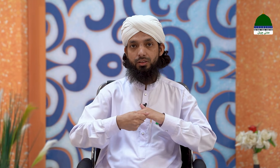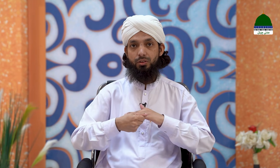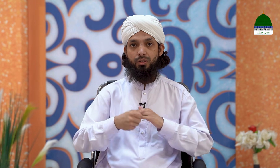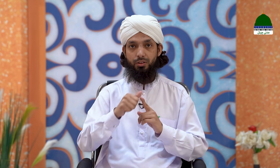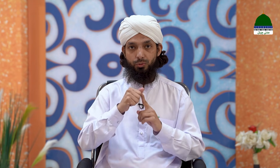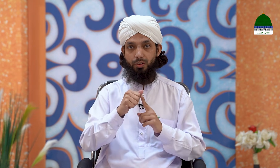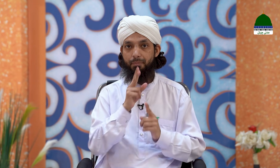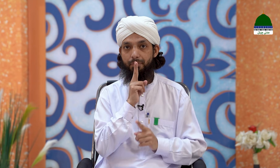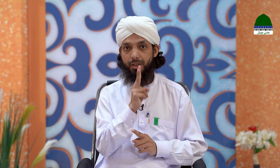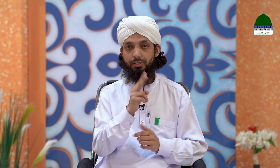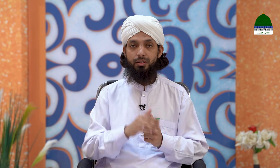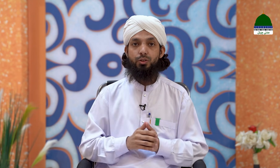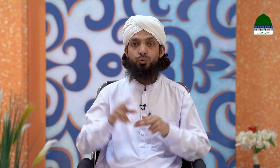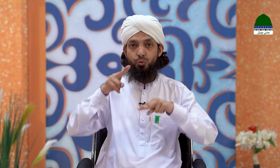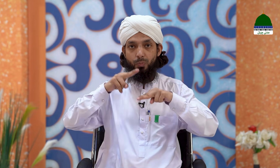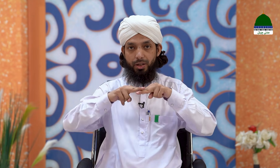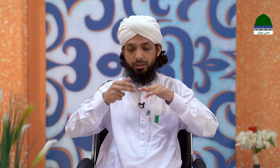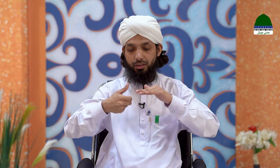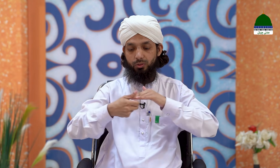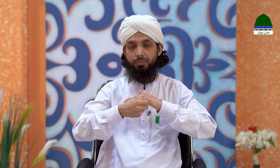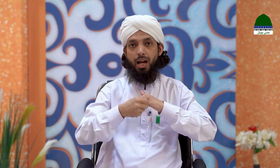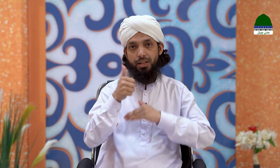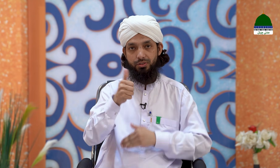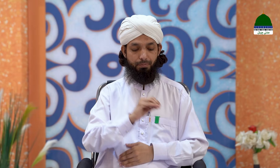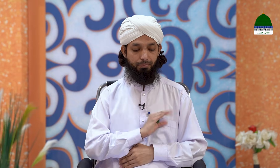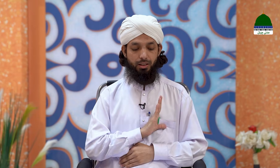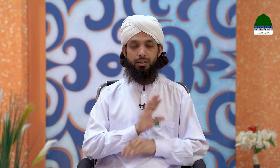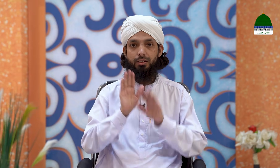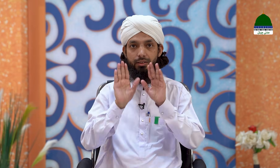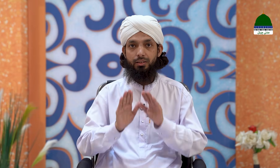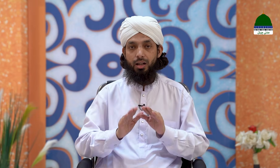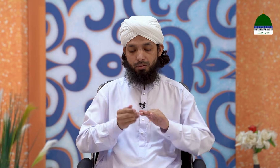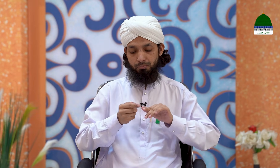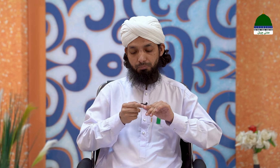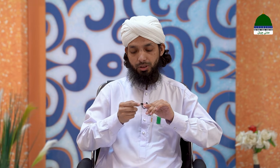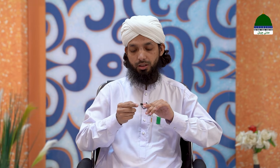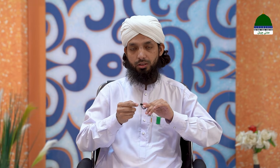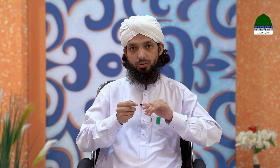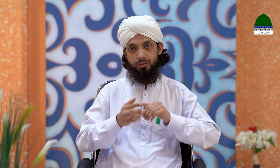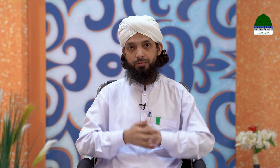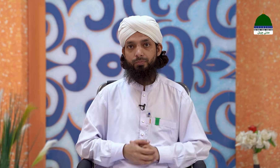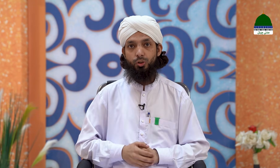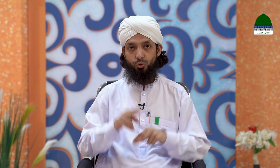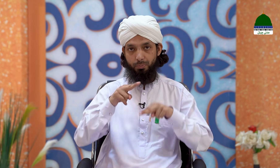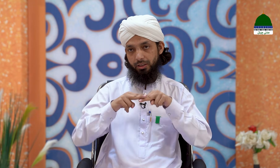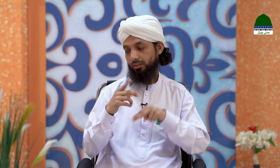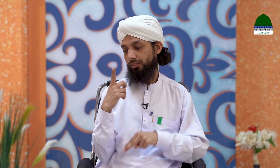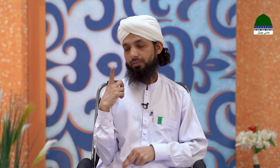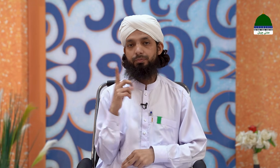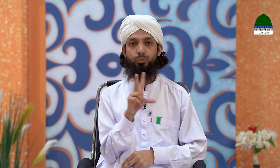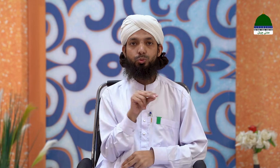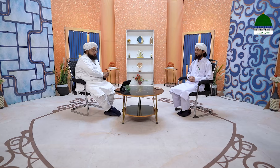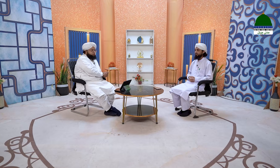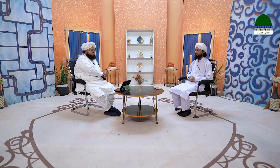کاٹنے چاہیے۔ جمعہ کے دن ناخن کاٹنا مستحب ہے، ہاں اگر زیادہ بڑھ گئے ہوں تو جمعہ کا انتظار